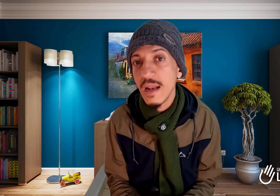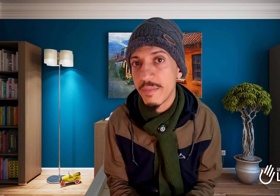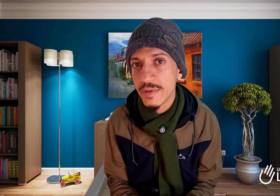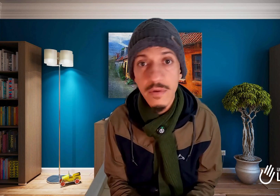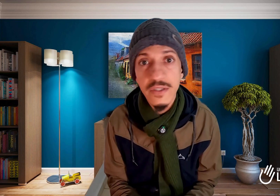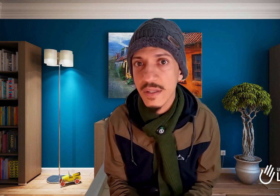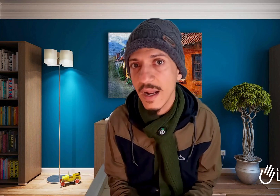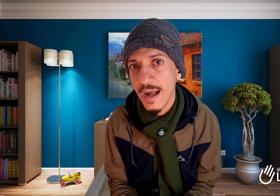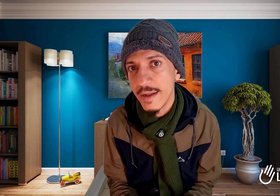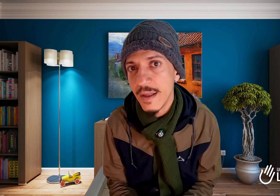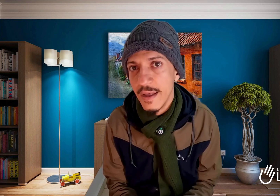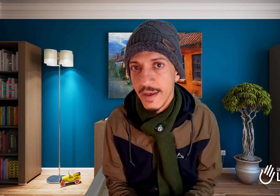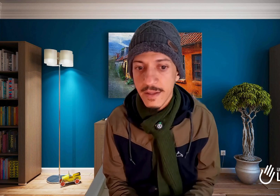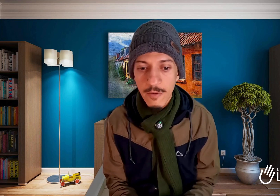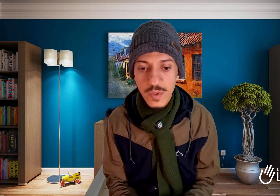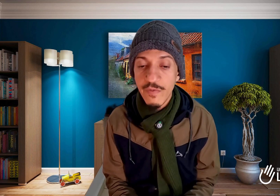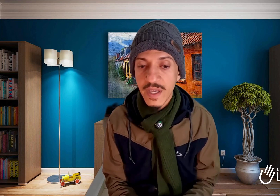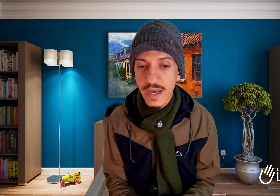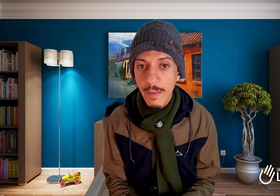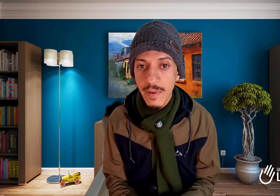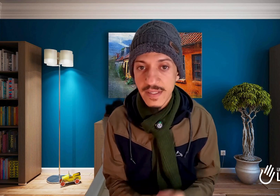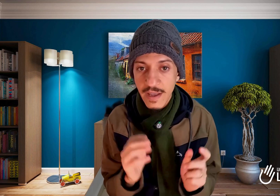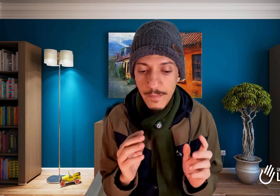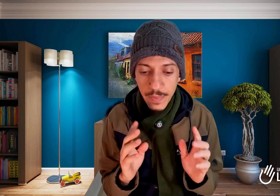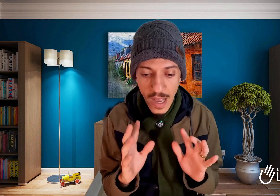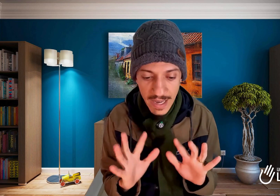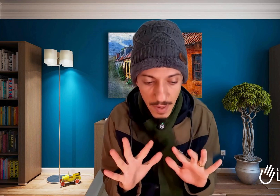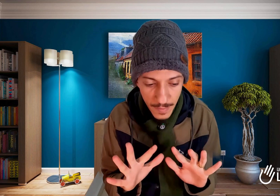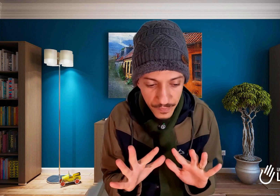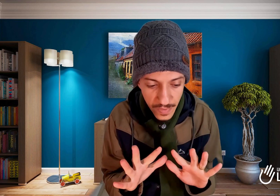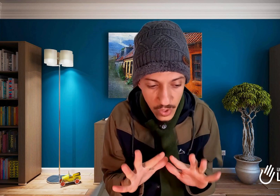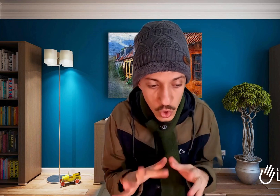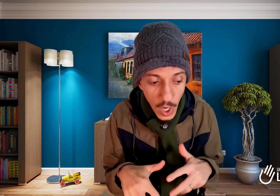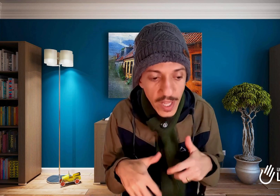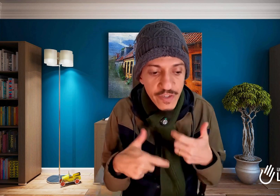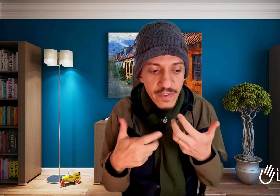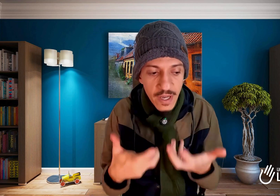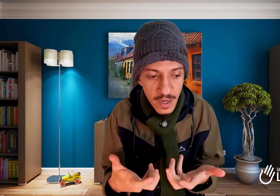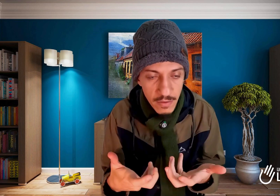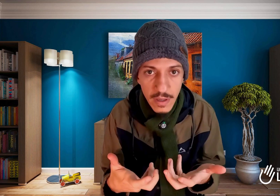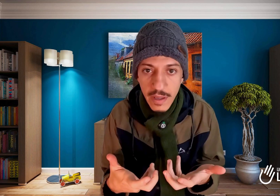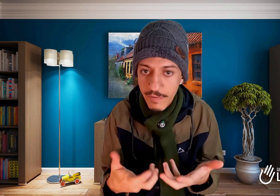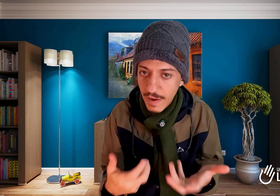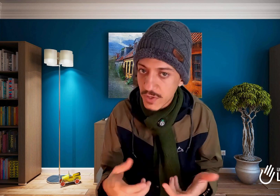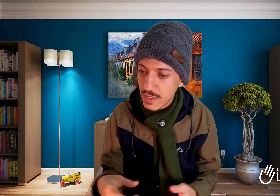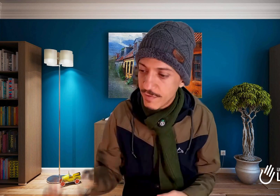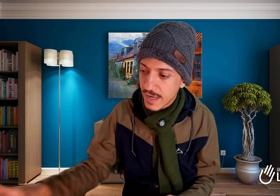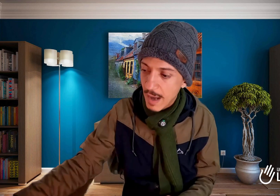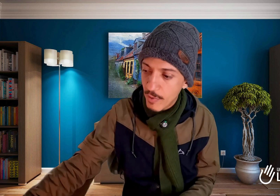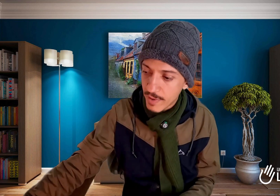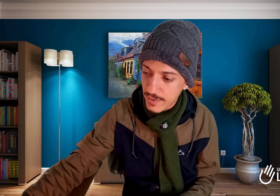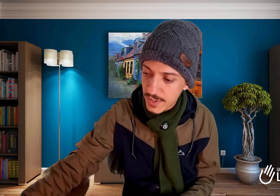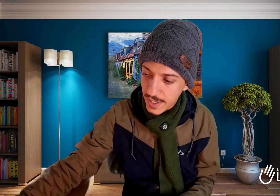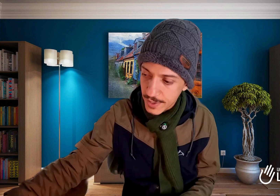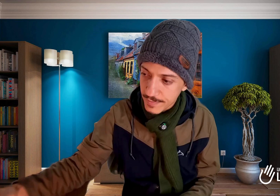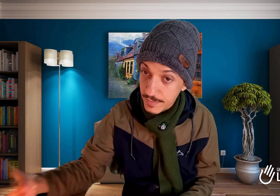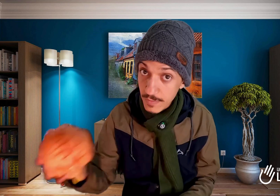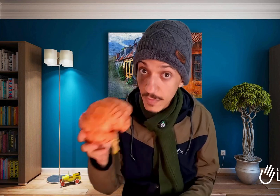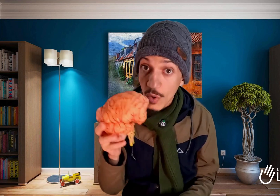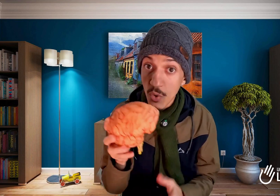Não adianta nada. Então você acaba solidificando, e eu falo solidificar por causa do seguinte: o nosso